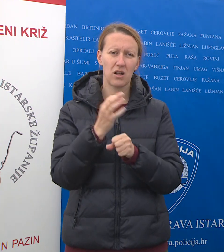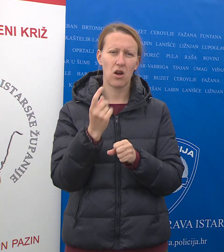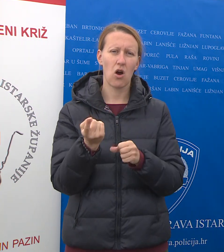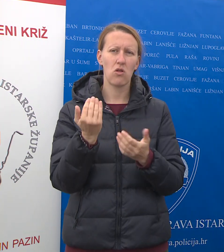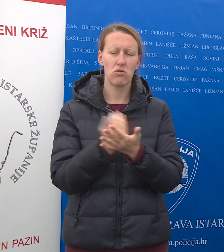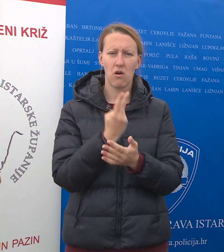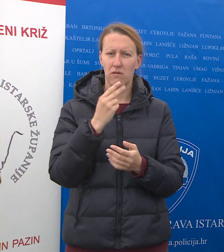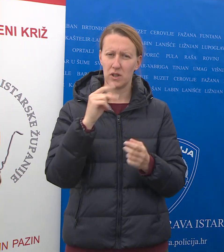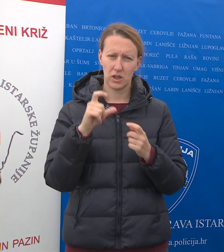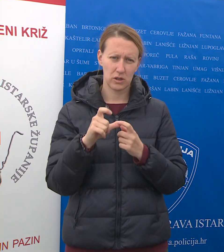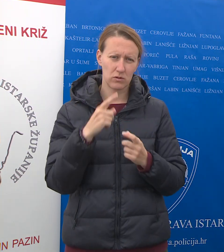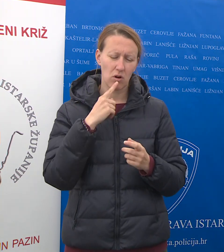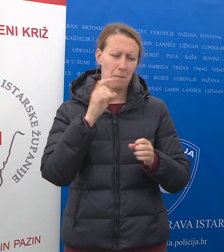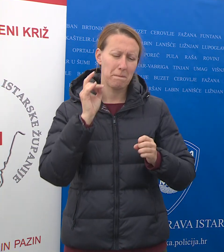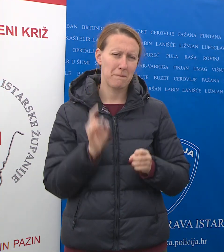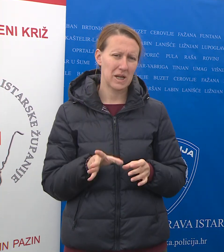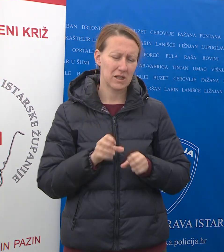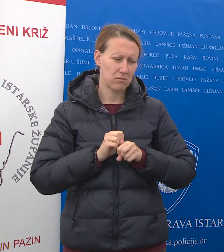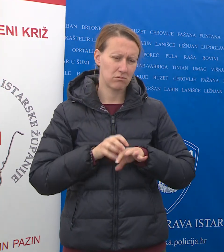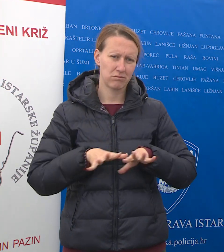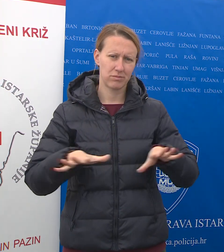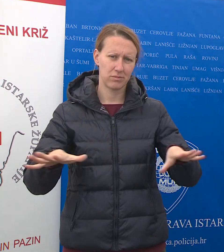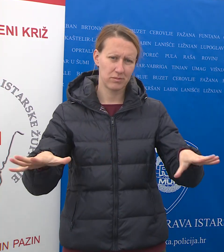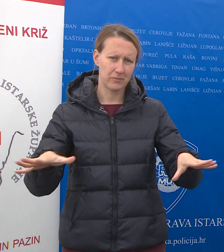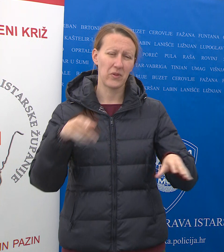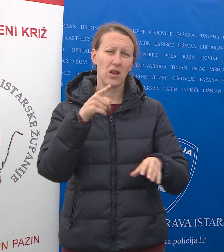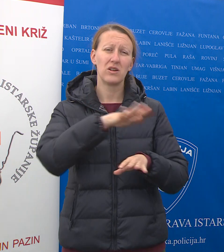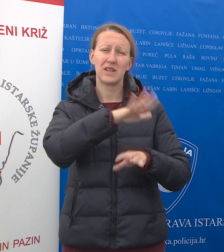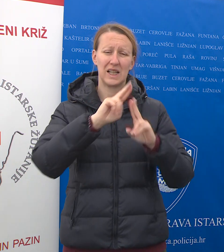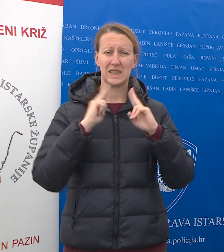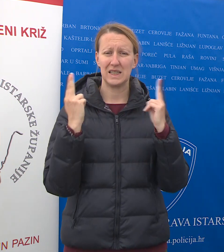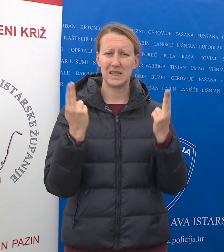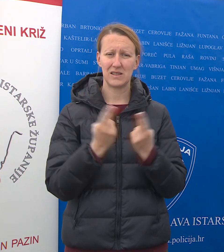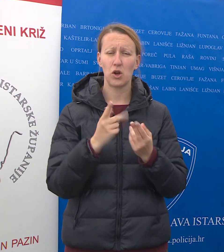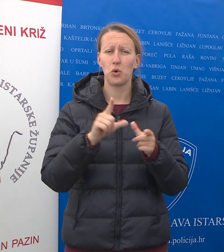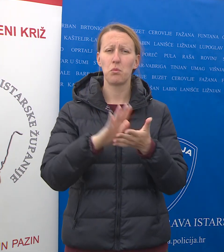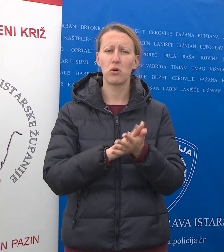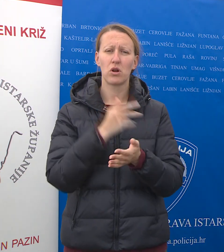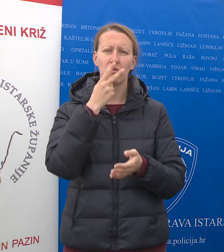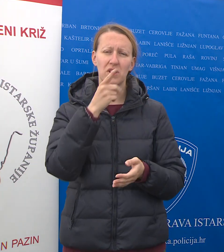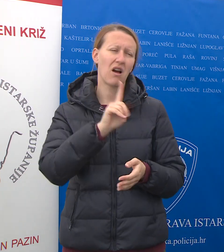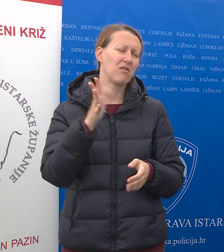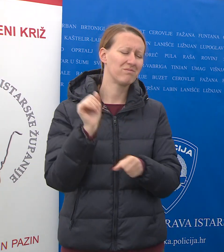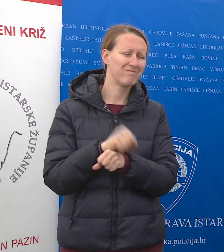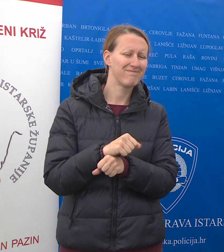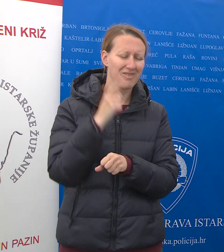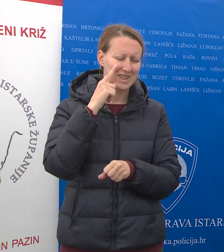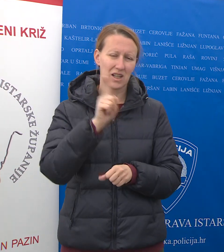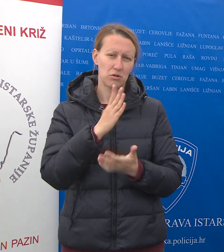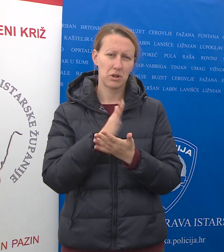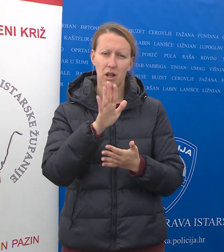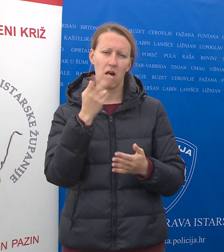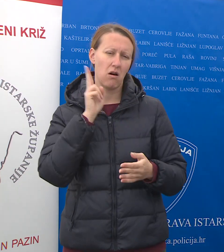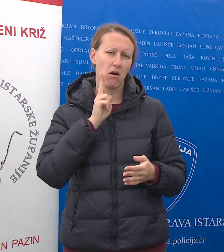pojavi novog virusa koji se vrlo brzo proširio i to po cijelom svijetu, mada u početku to nije izgledalo da će biti baš